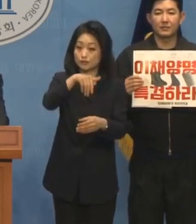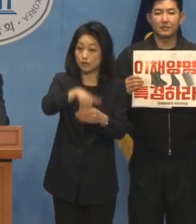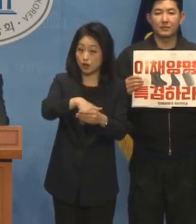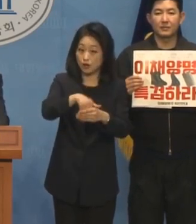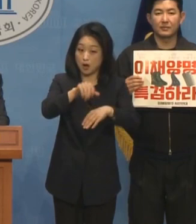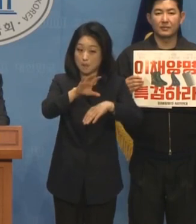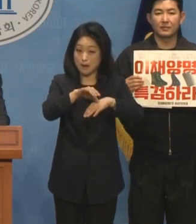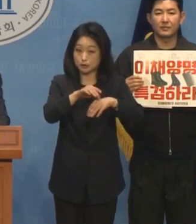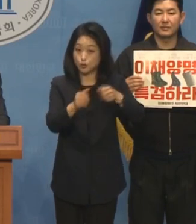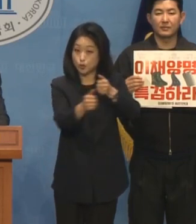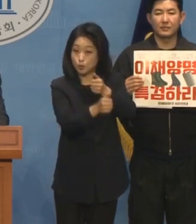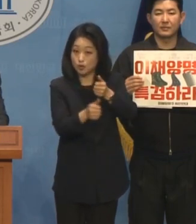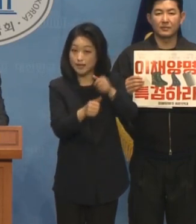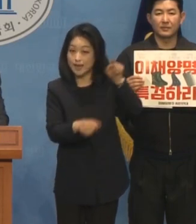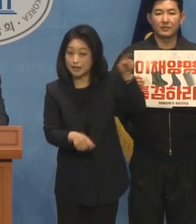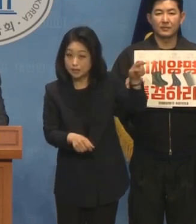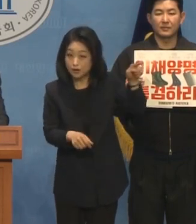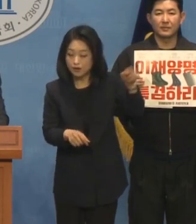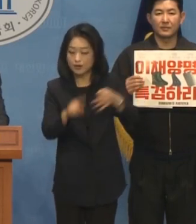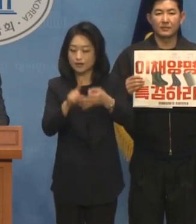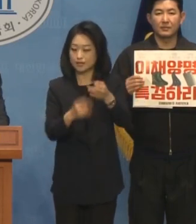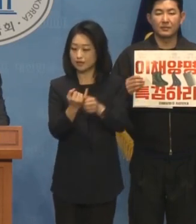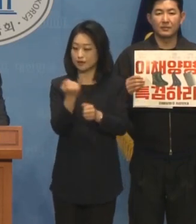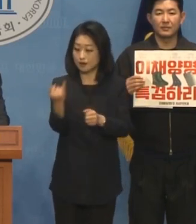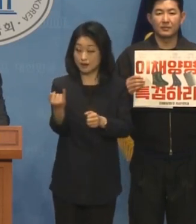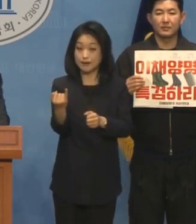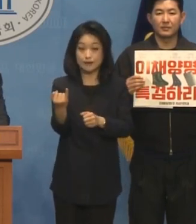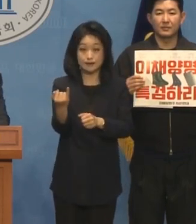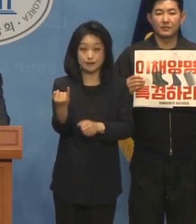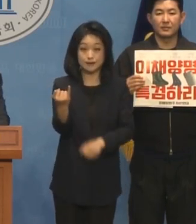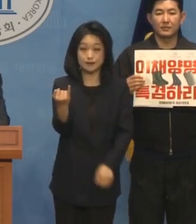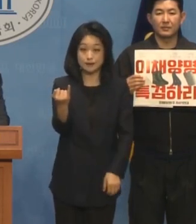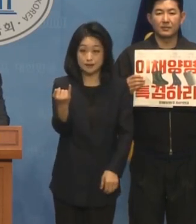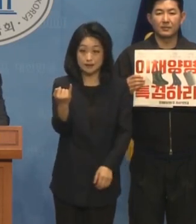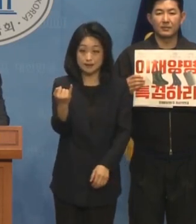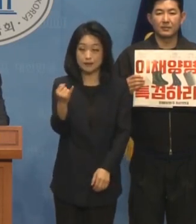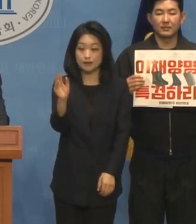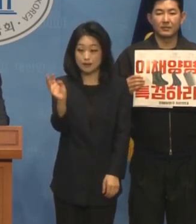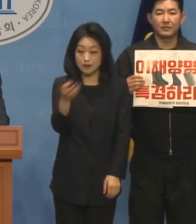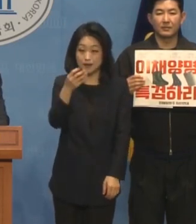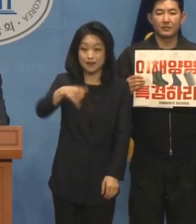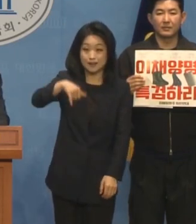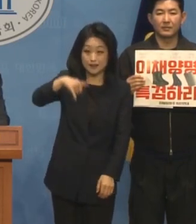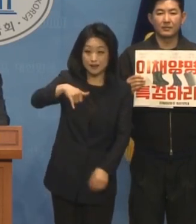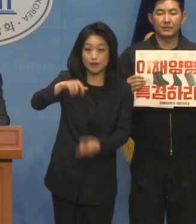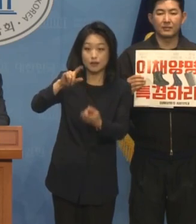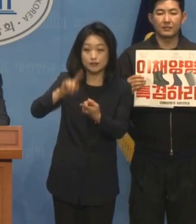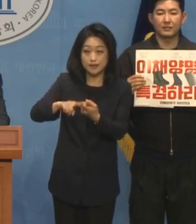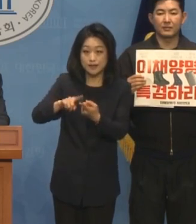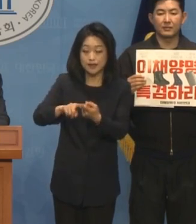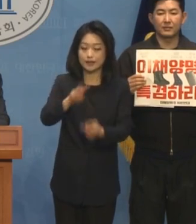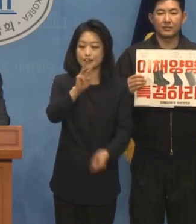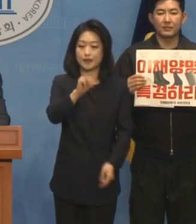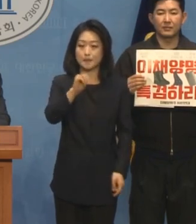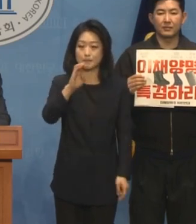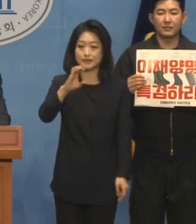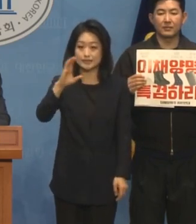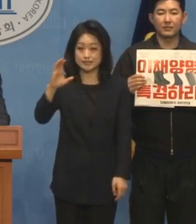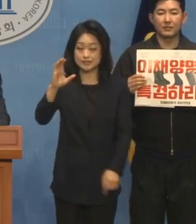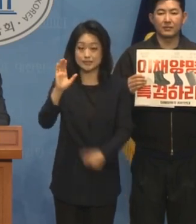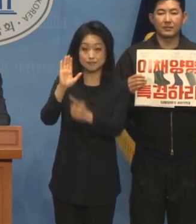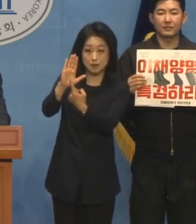방송 심 위원회가 김건희 여사의 명백한 수수 이욕 등을 다룬 MBC 스트레이트에 대해서